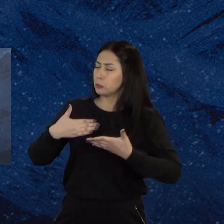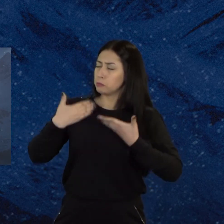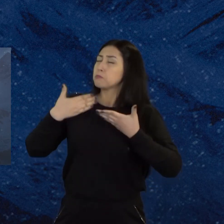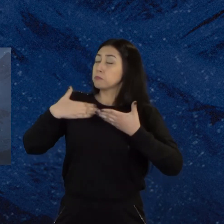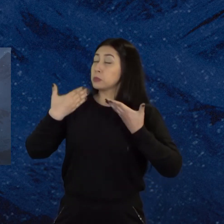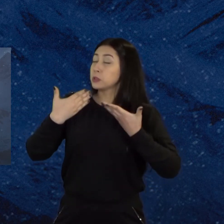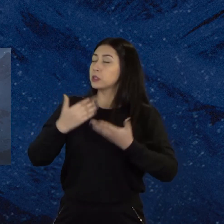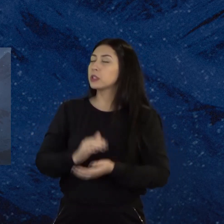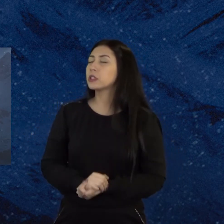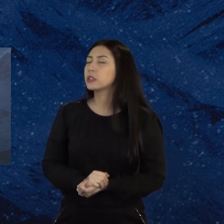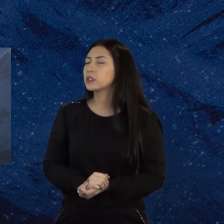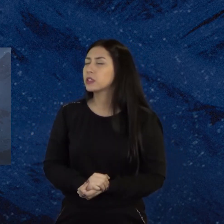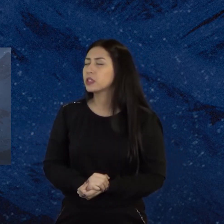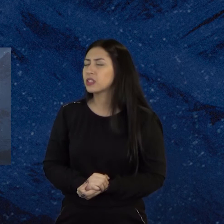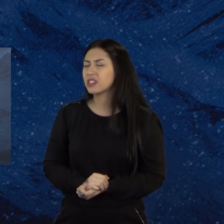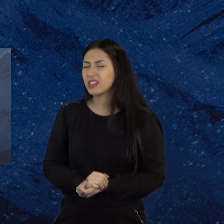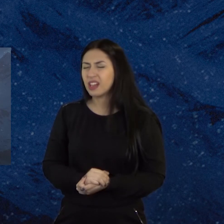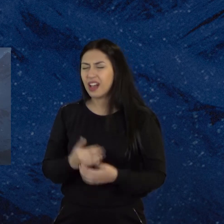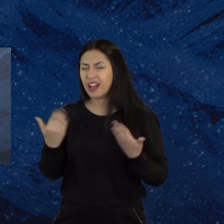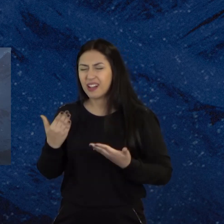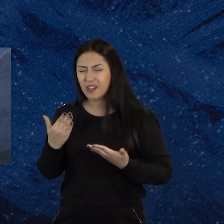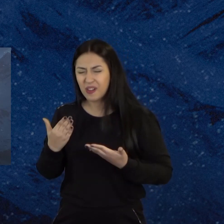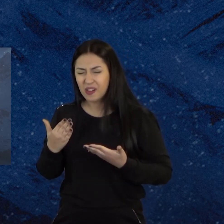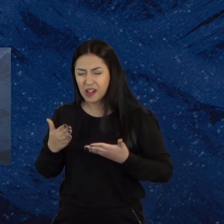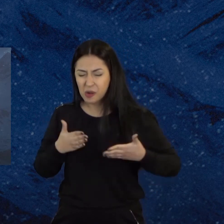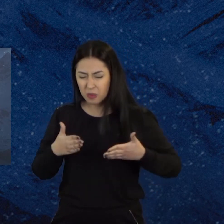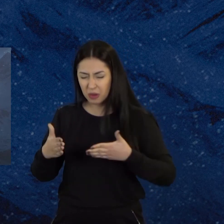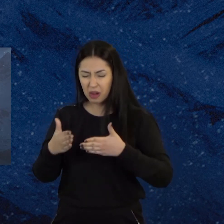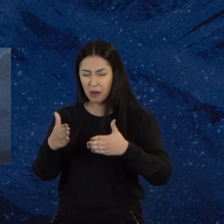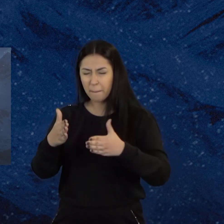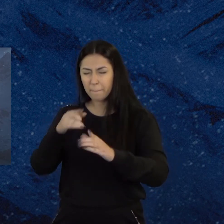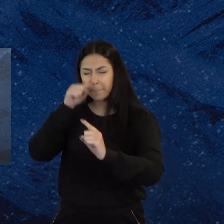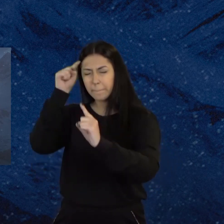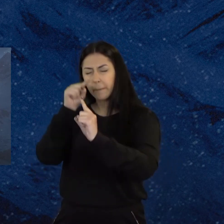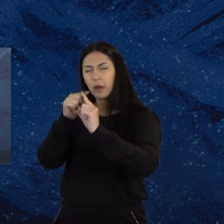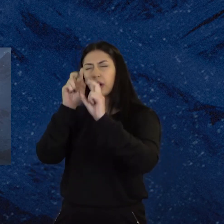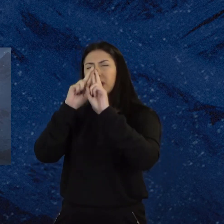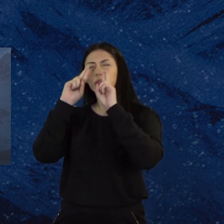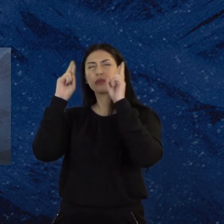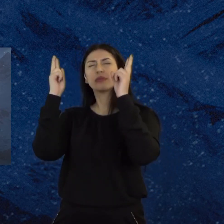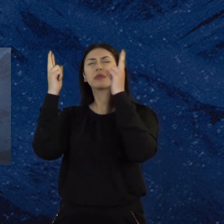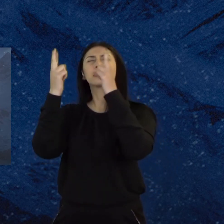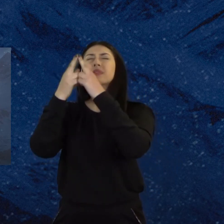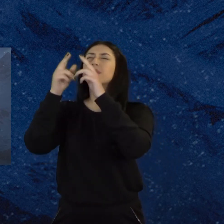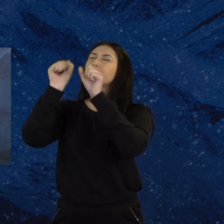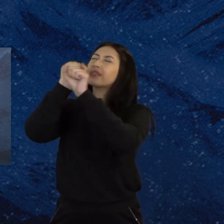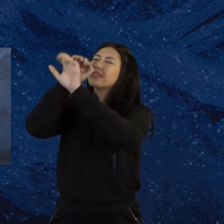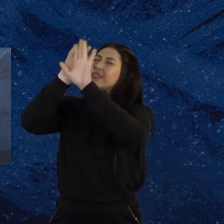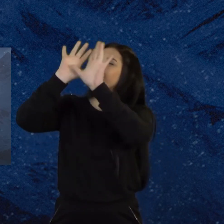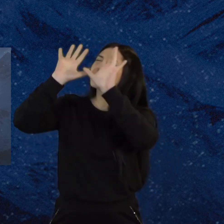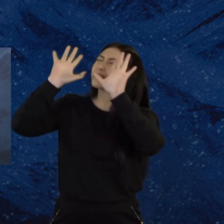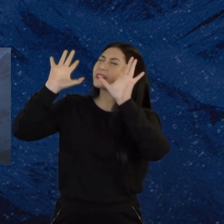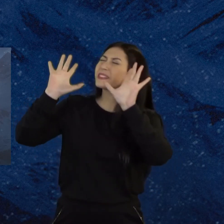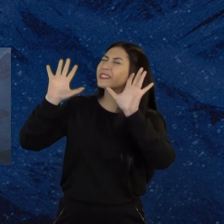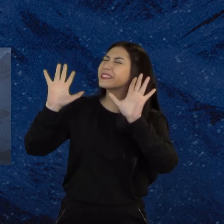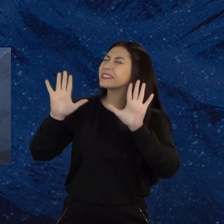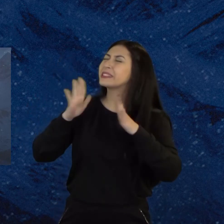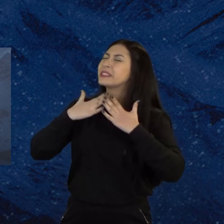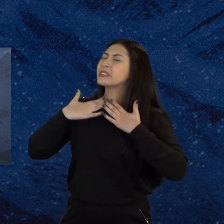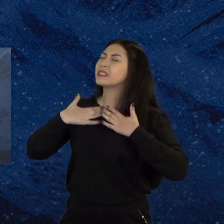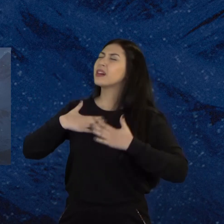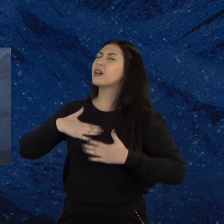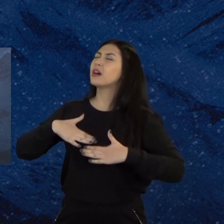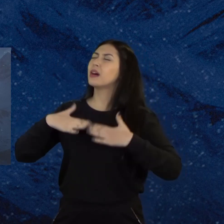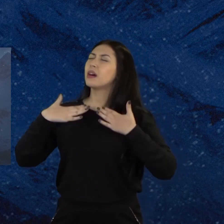esta carreira que nós estamos empreendendo, rumo ao reino, rumo à glória, rumo ao